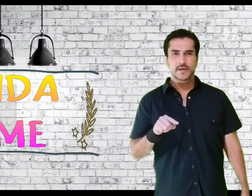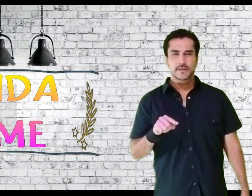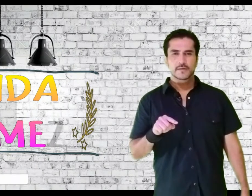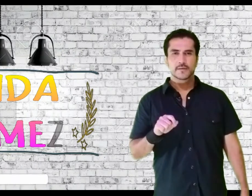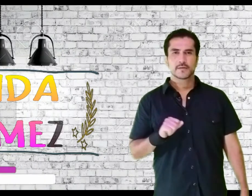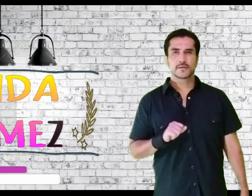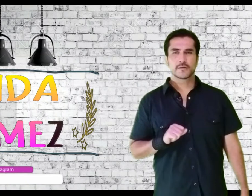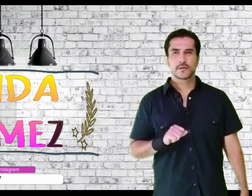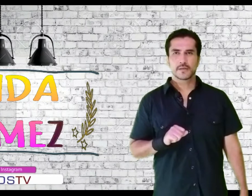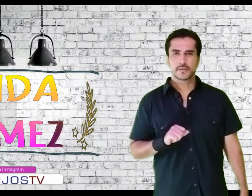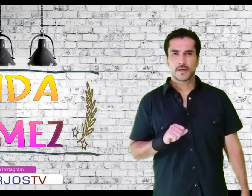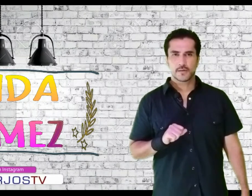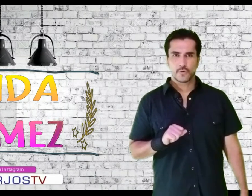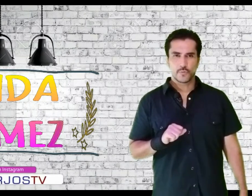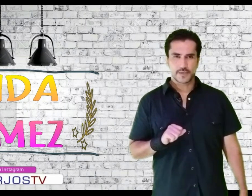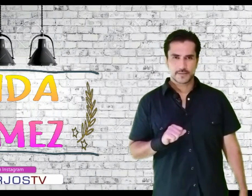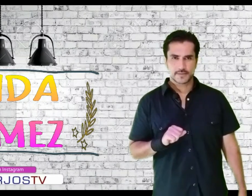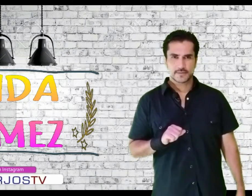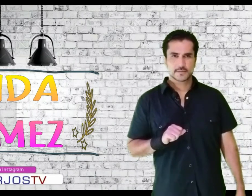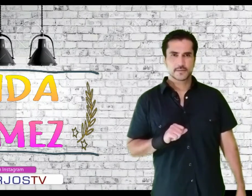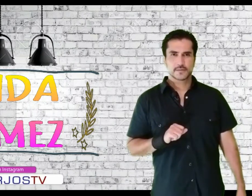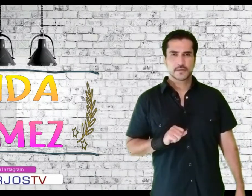Z, Linda Gómez.